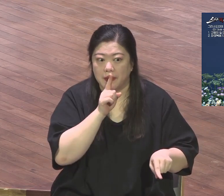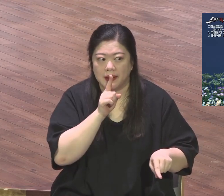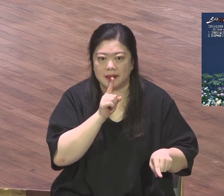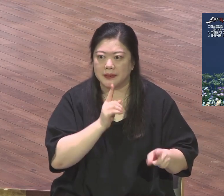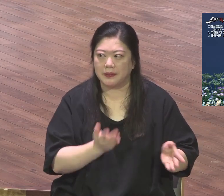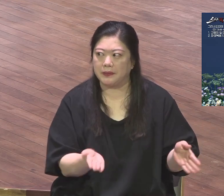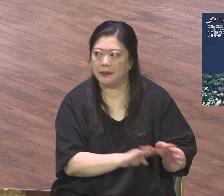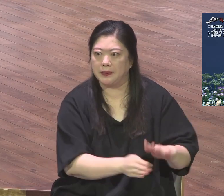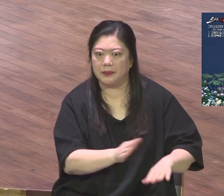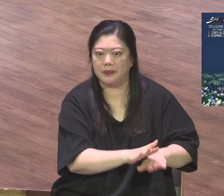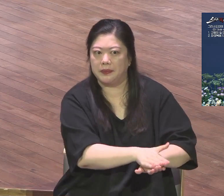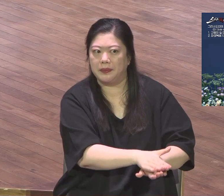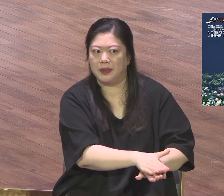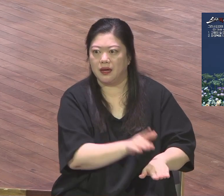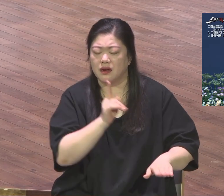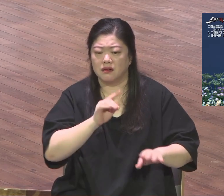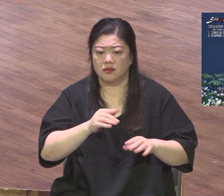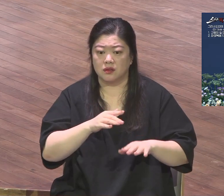단순한 얘기를 하는 거예요.